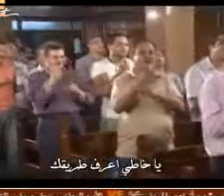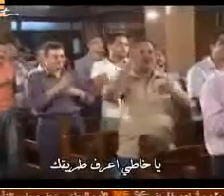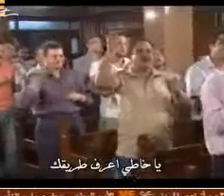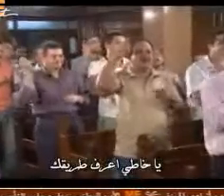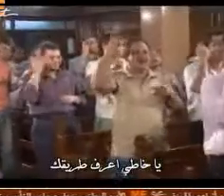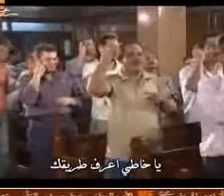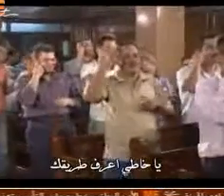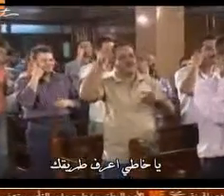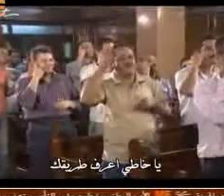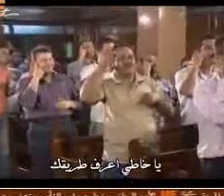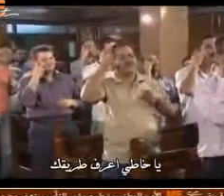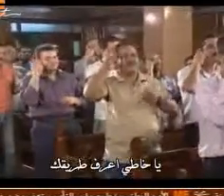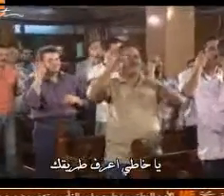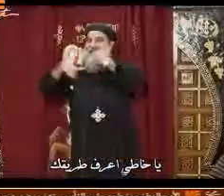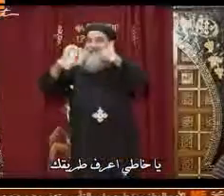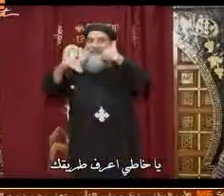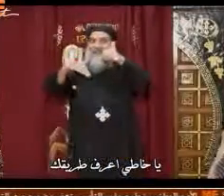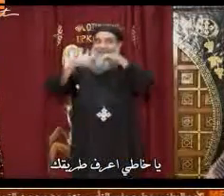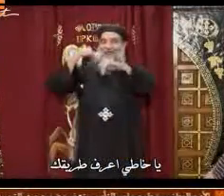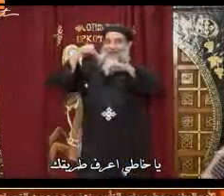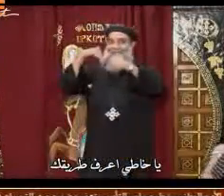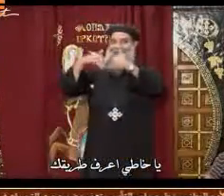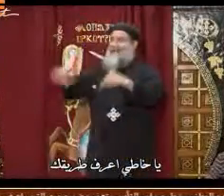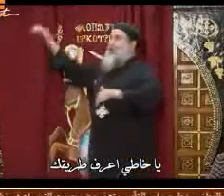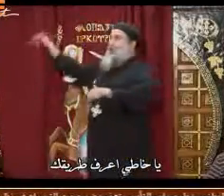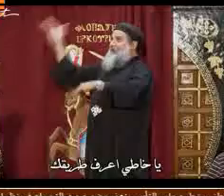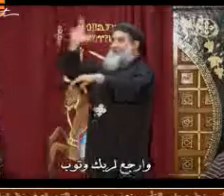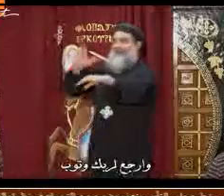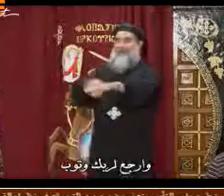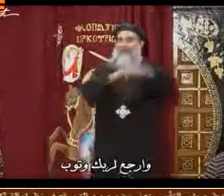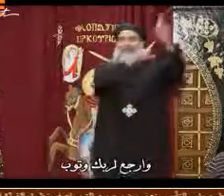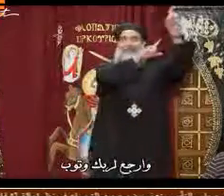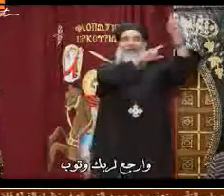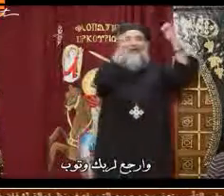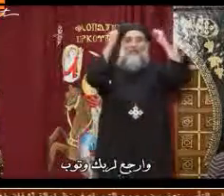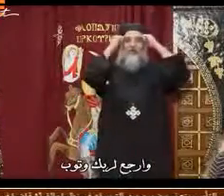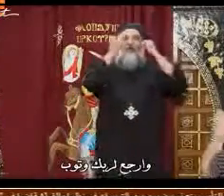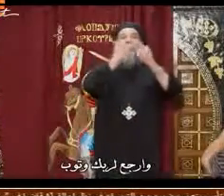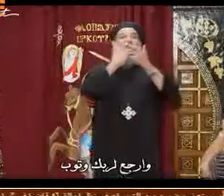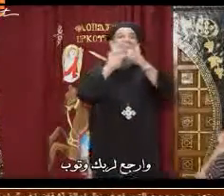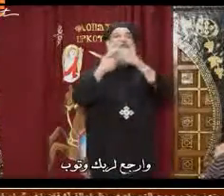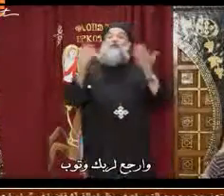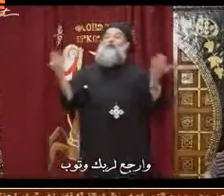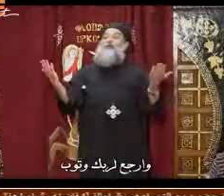خاطئ اعرف طريقك وارجع لربك